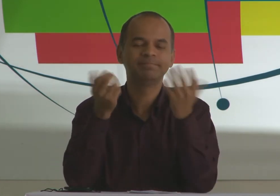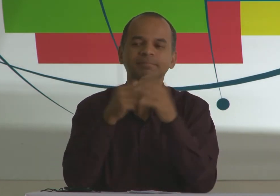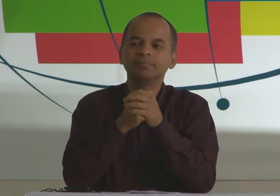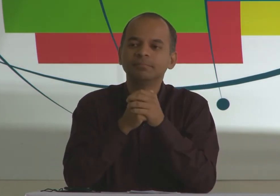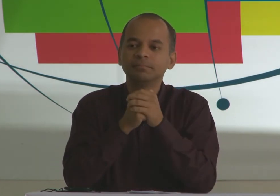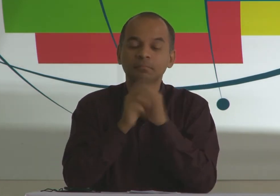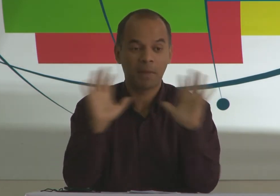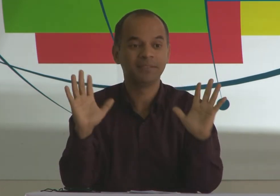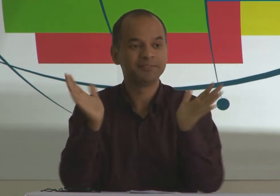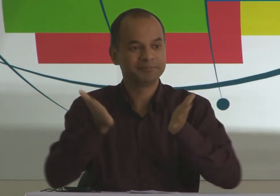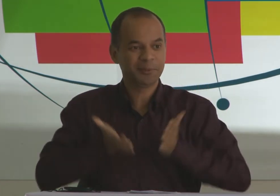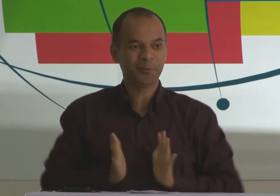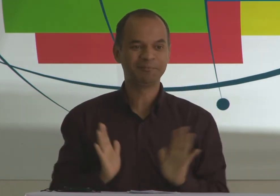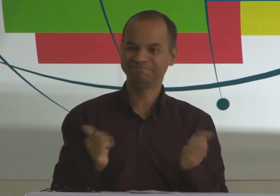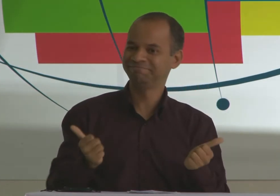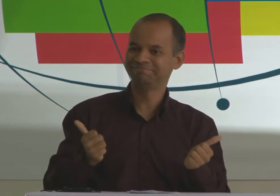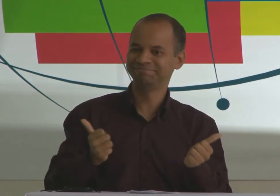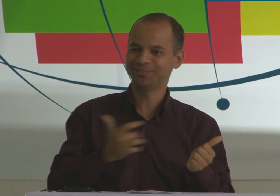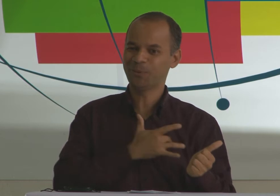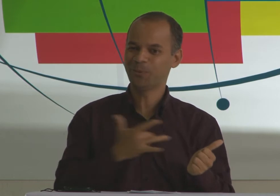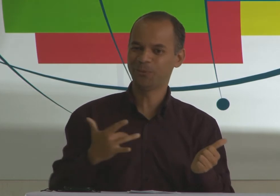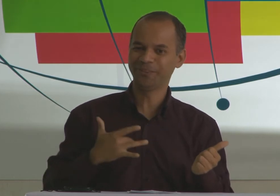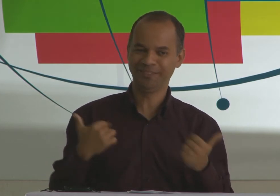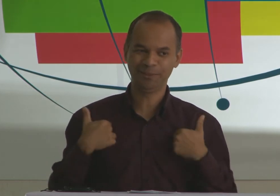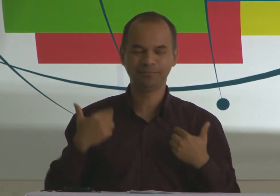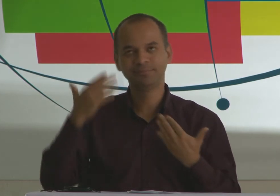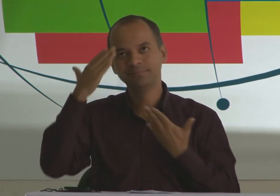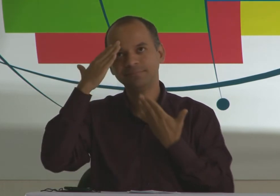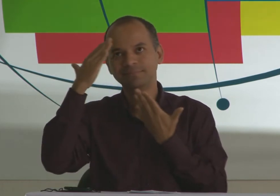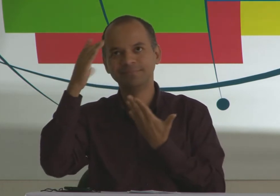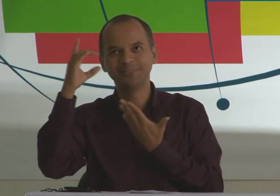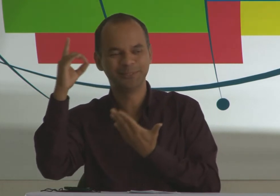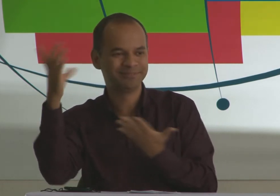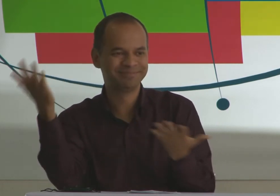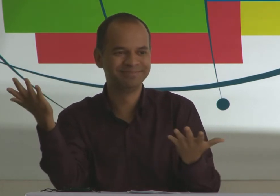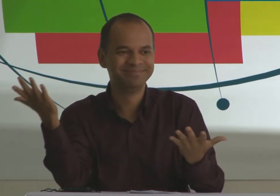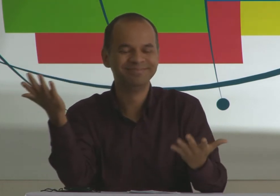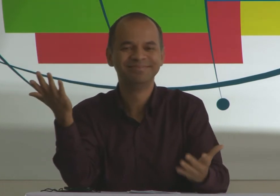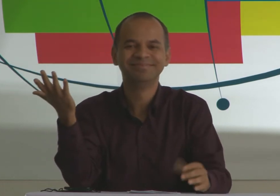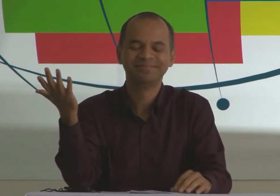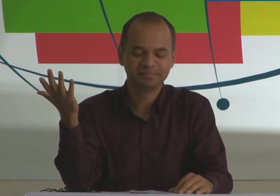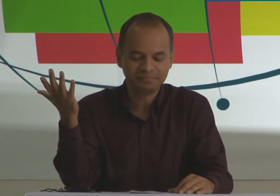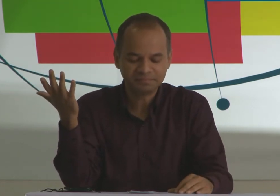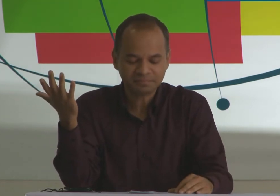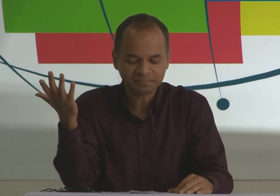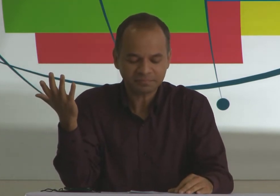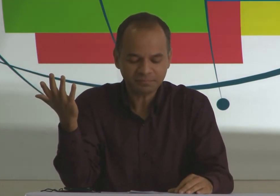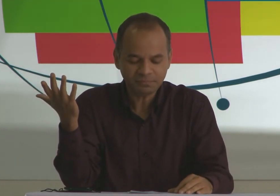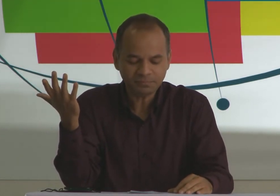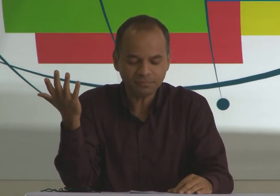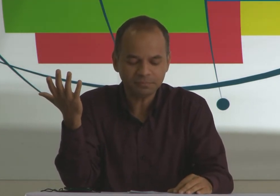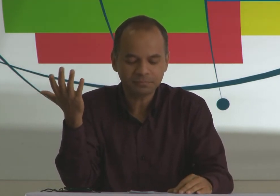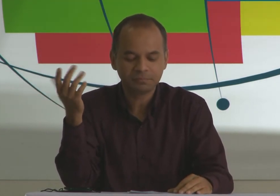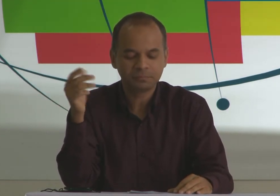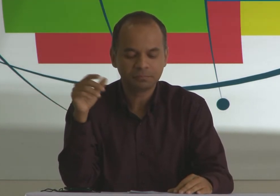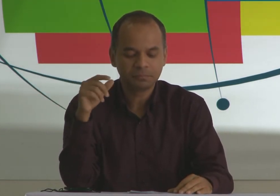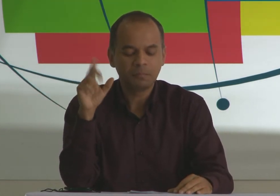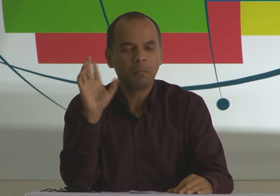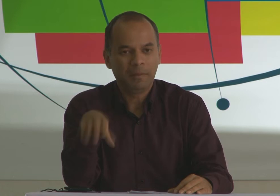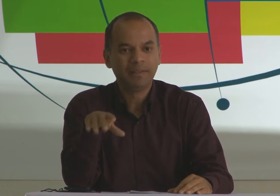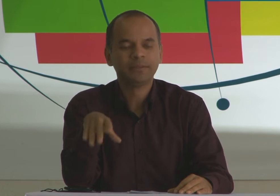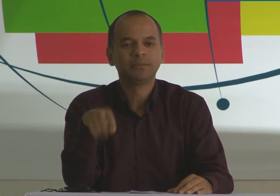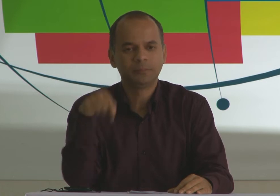mortas. Então a mãe foi muito preocupada em relação a possíveis sequelas que essa doença poderia trazer. Então, graças a Deus, eu